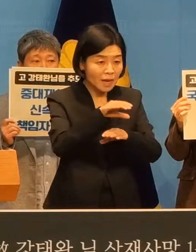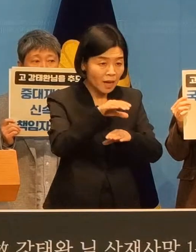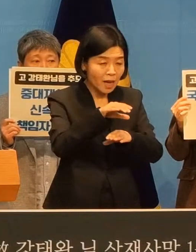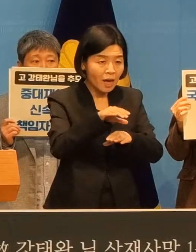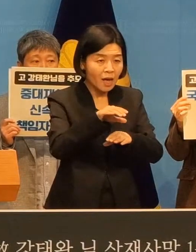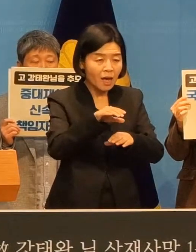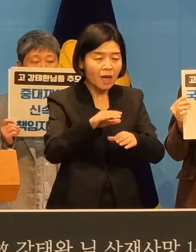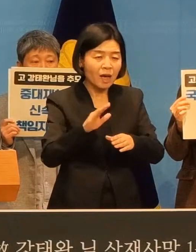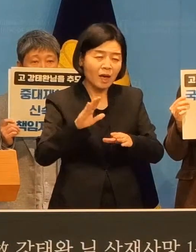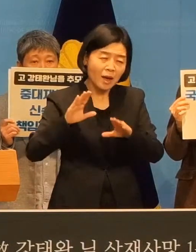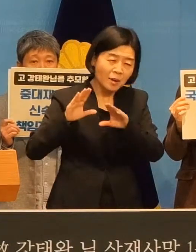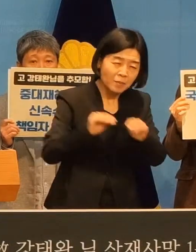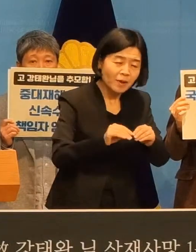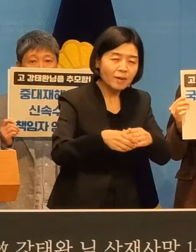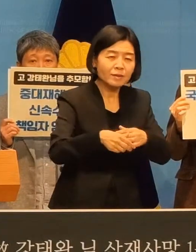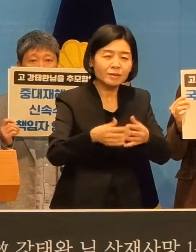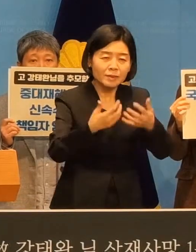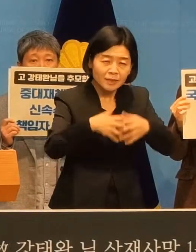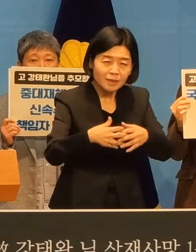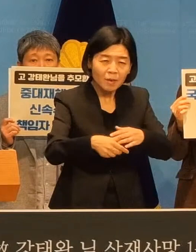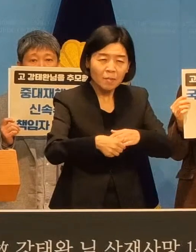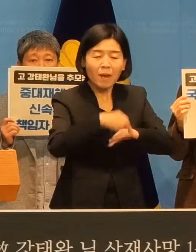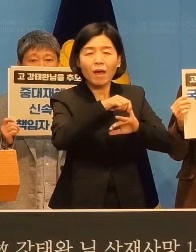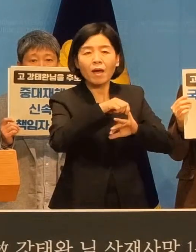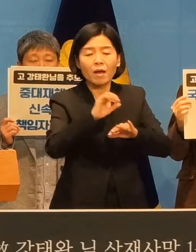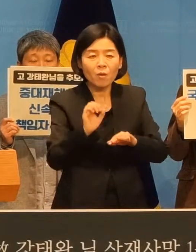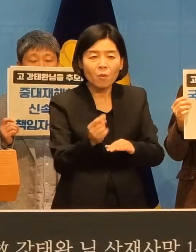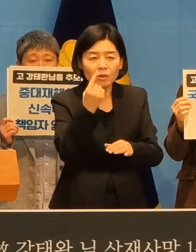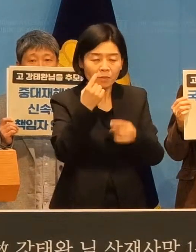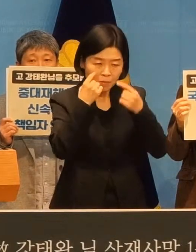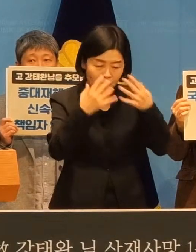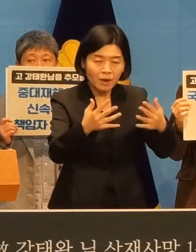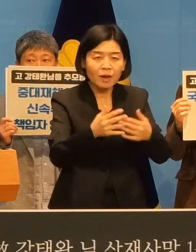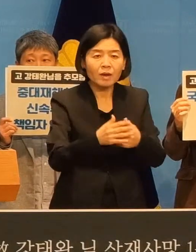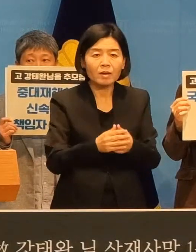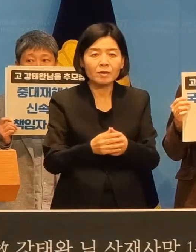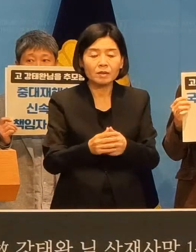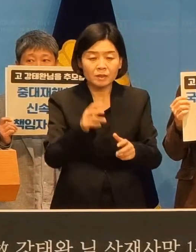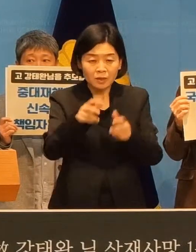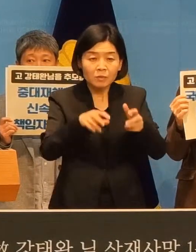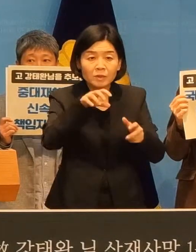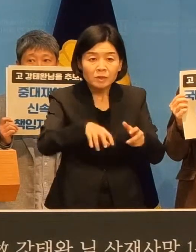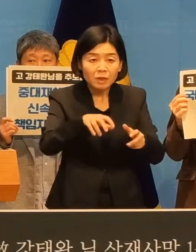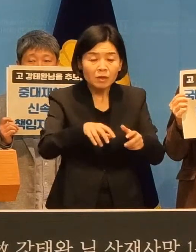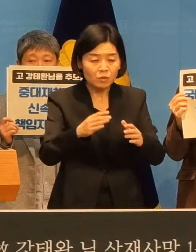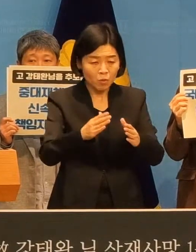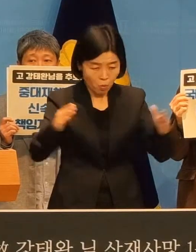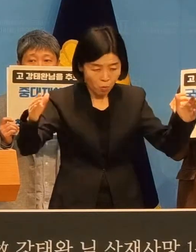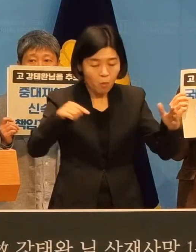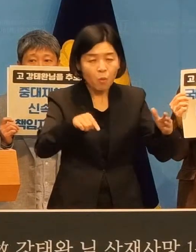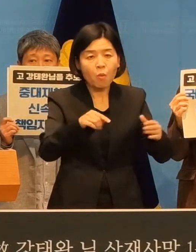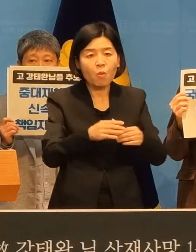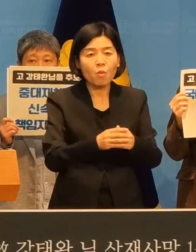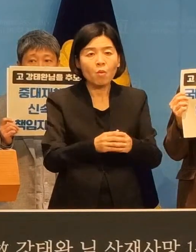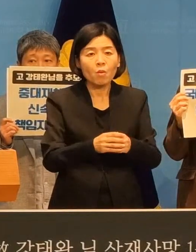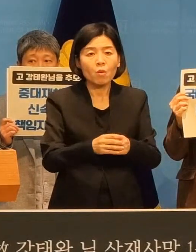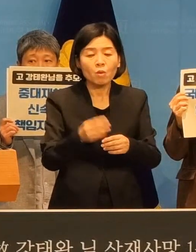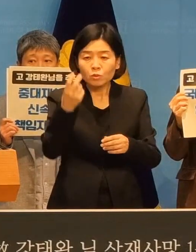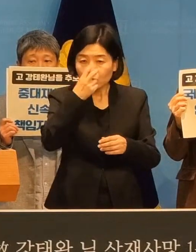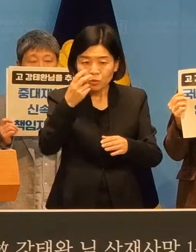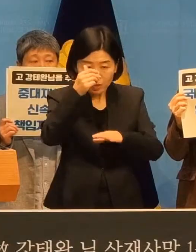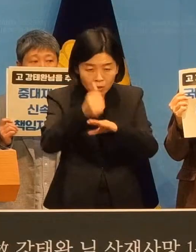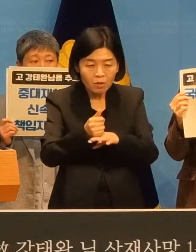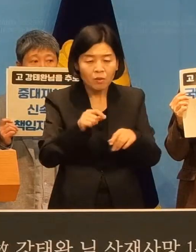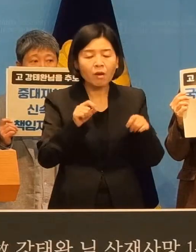비교적 명확하고 사업장 규모도 중대재해처벌법 적용 대상에 명백히 해당하는 사안에서 조사 결과가 이렇게 지연되는